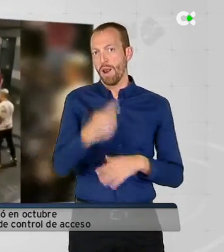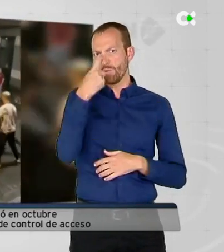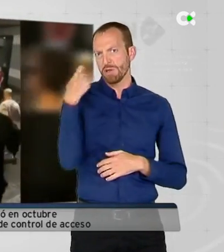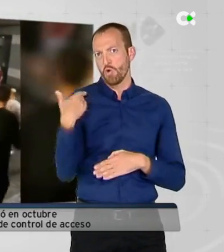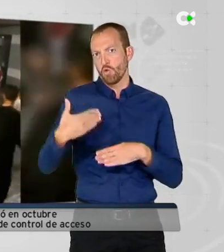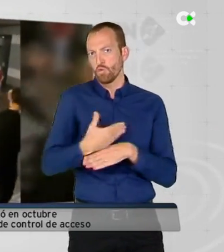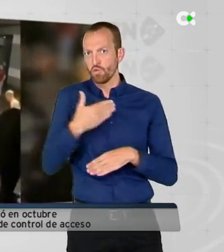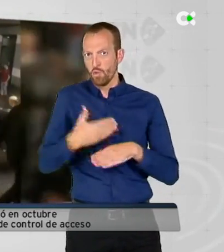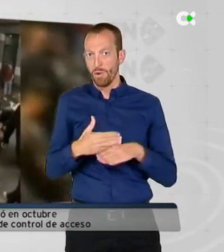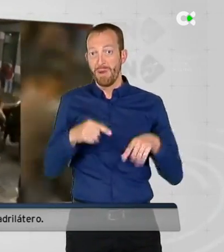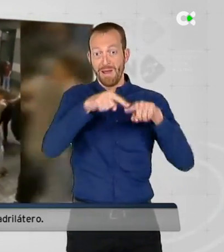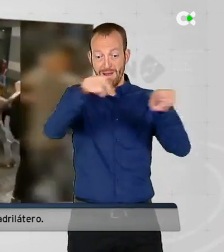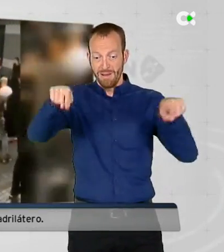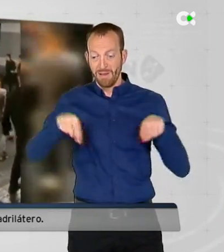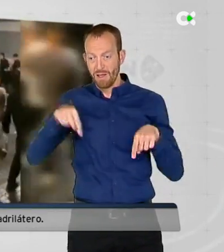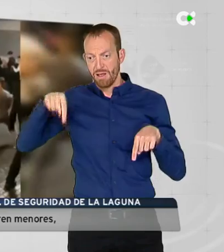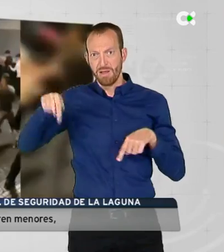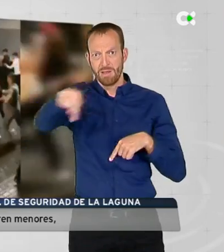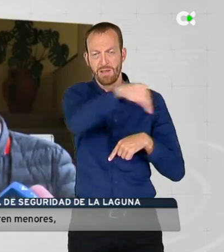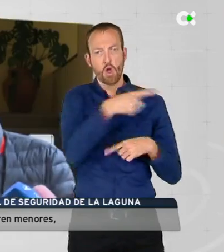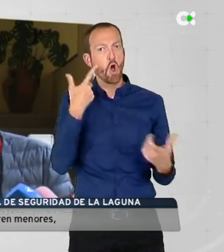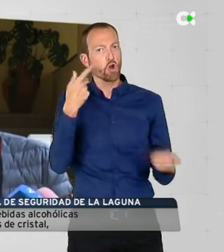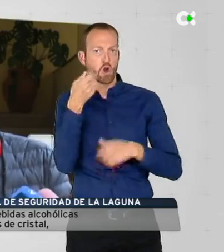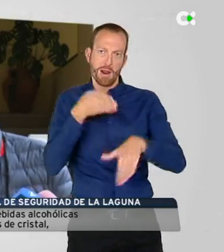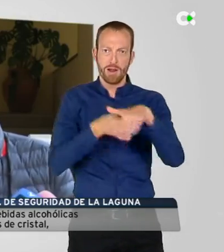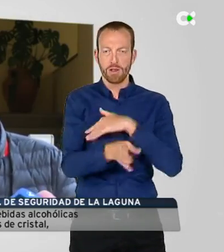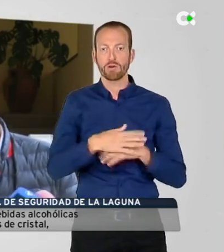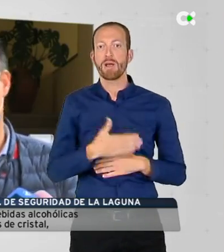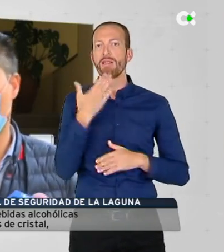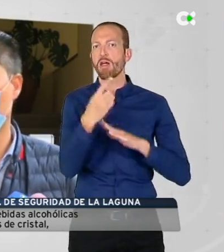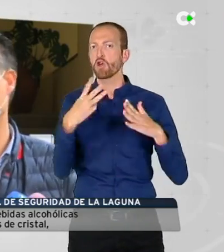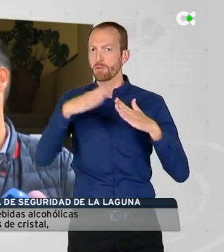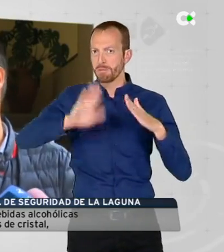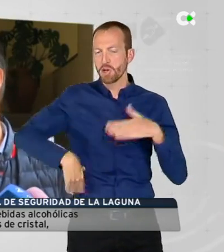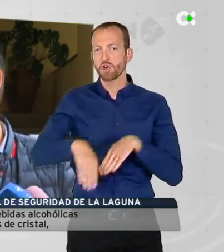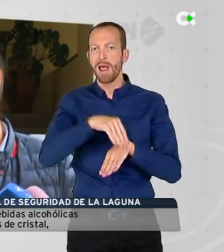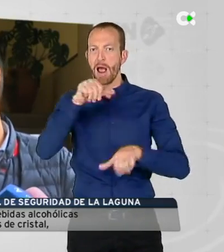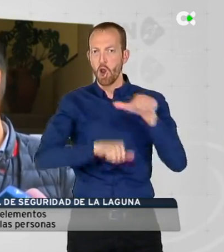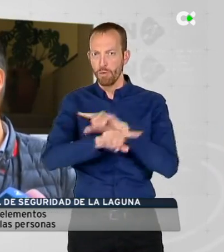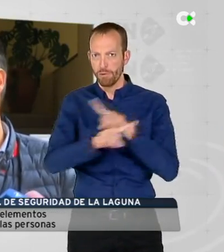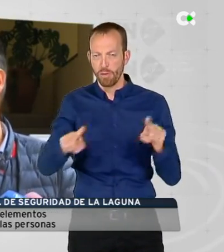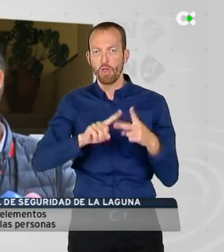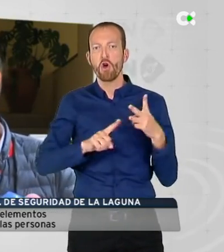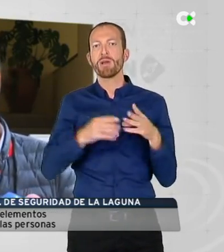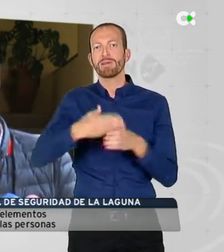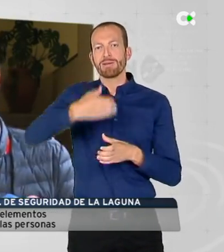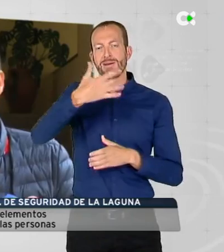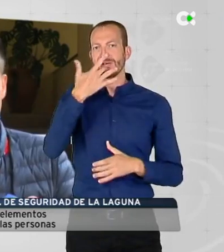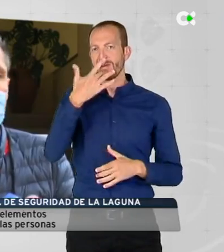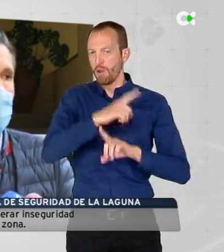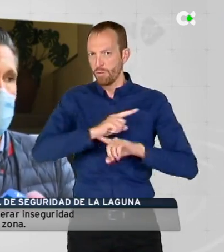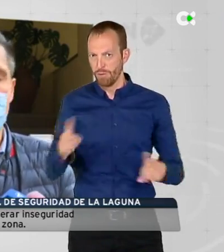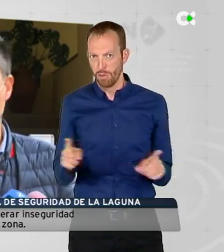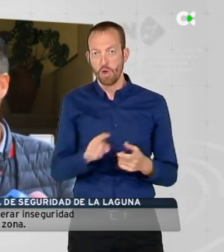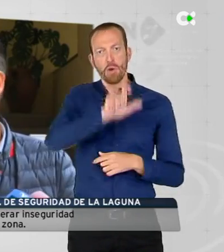puntos de control de acceso al cuadrilátero. Que no entren menores, que no entren bebidas alcohólicas ni botellas de cristal, así como elementos que porten las